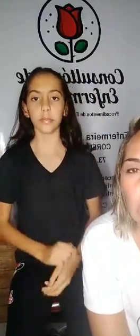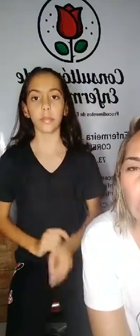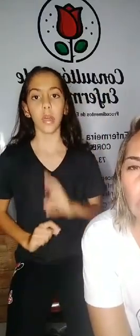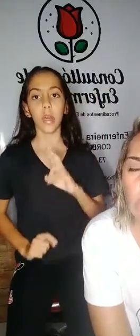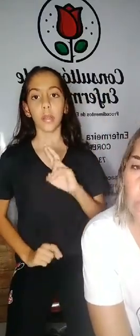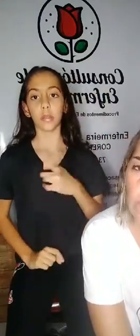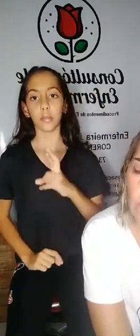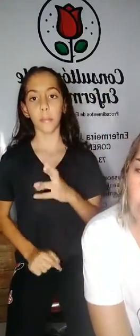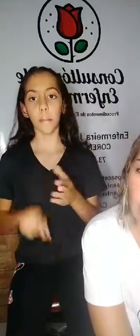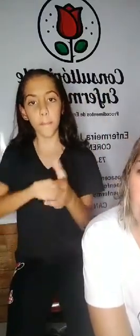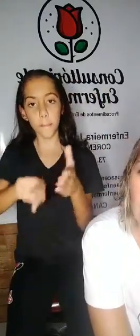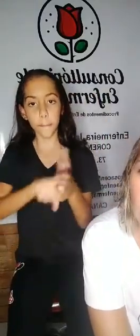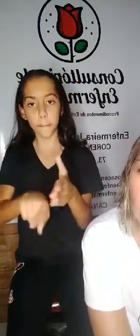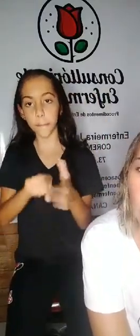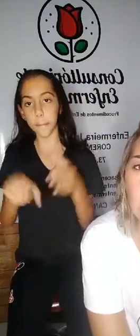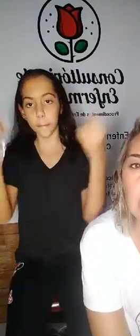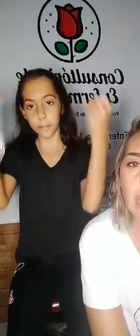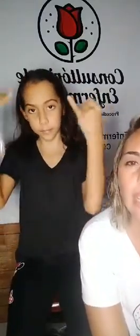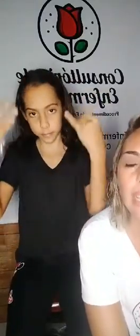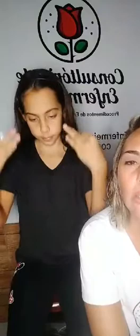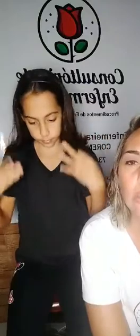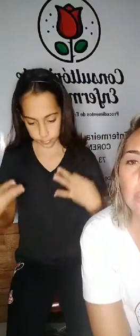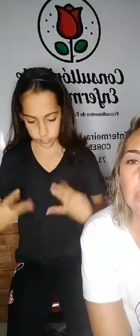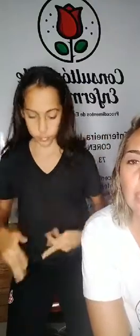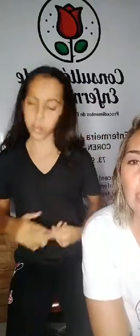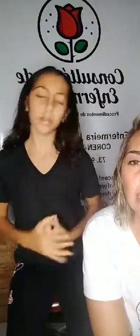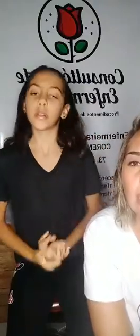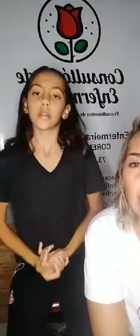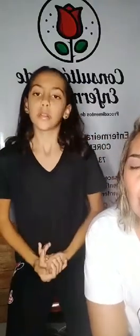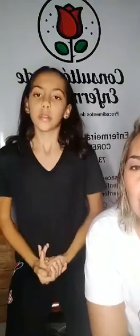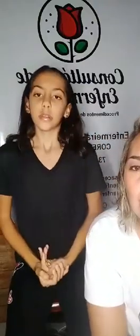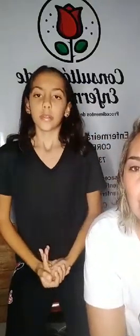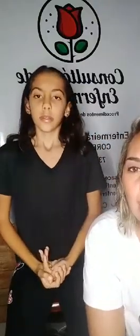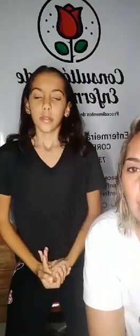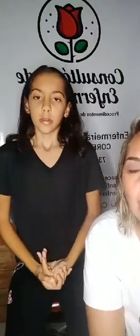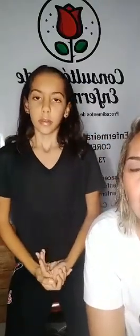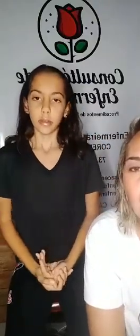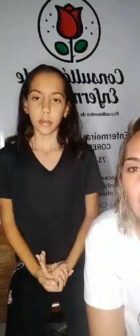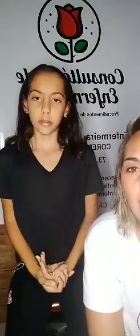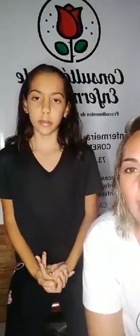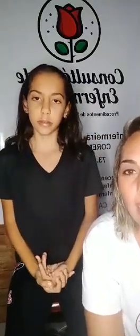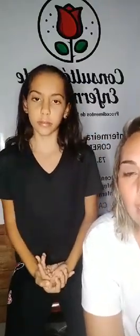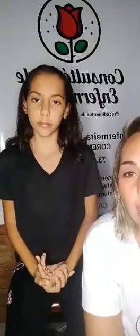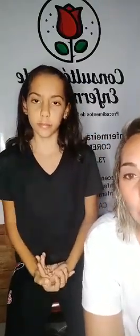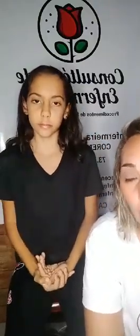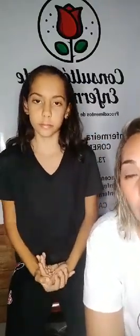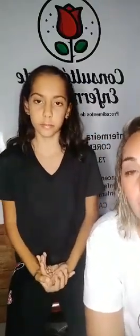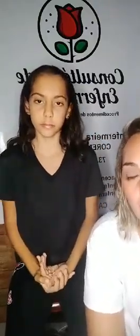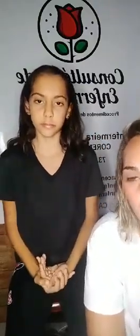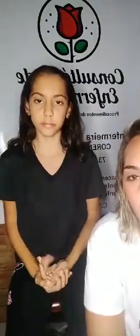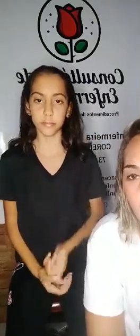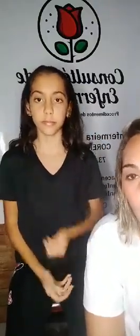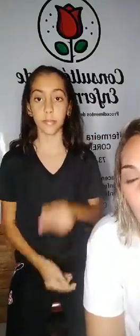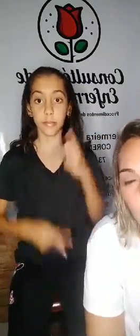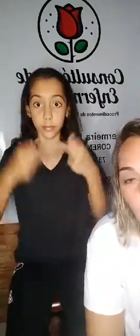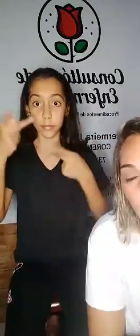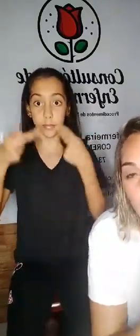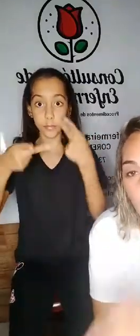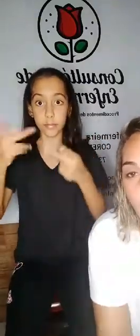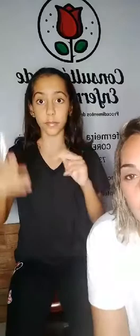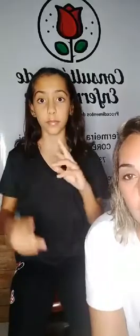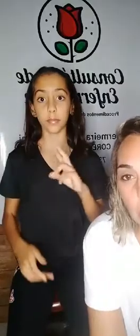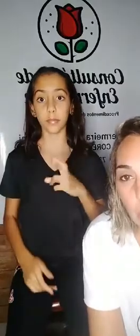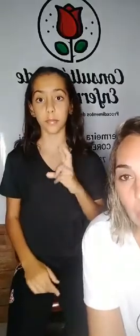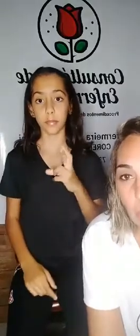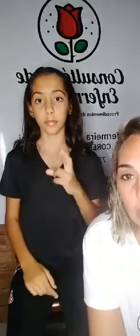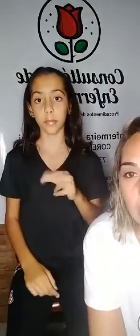saúde, desmistificar alguns conceitos, né, e trazer as respostas, né, as dúvidas de vocês